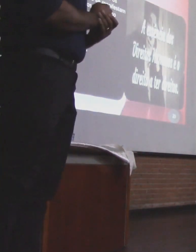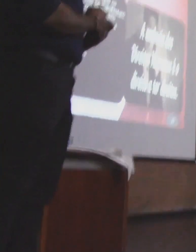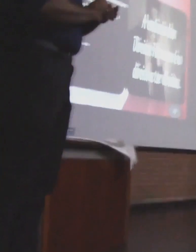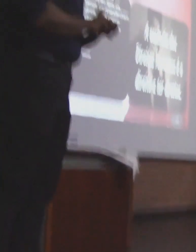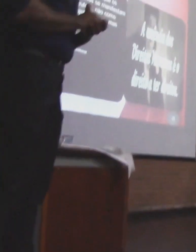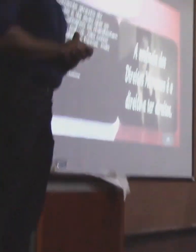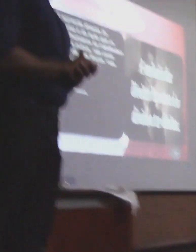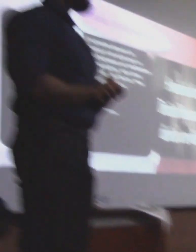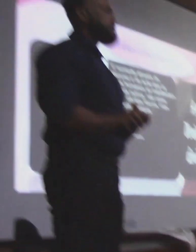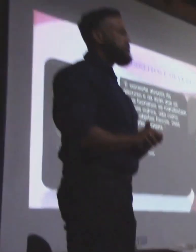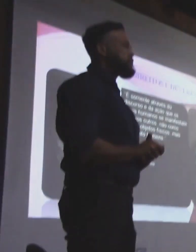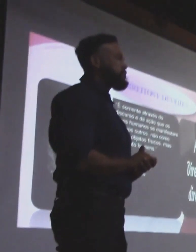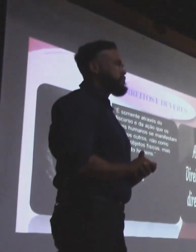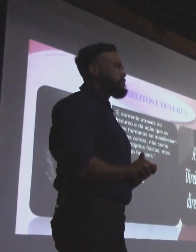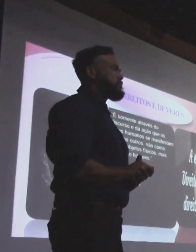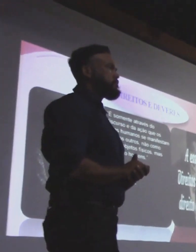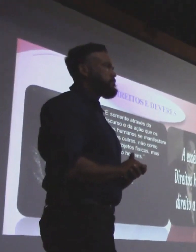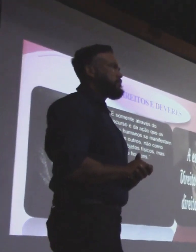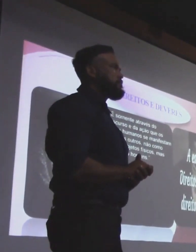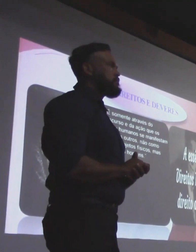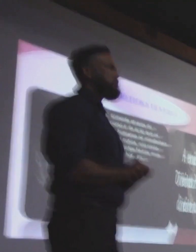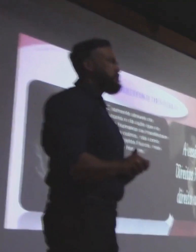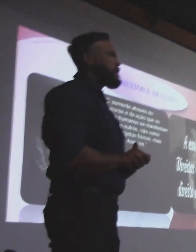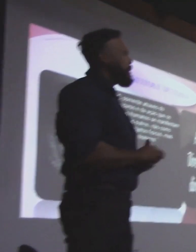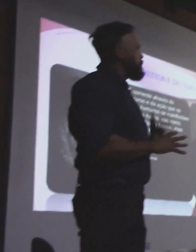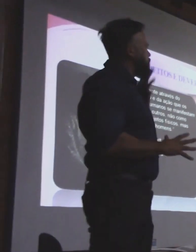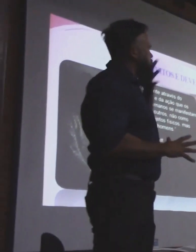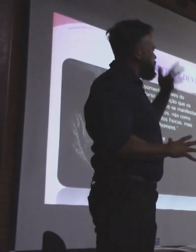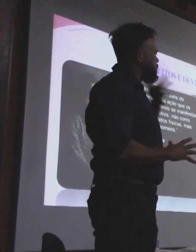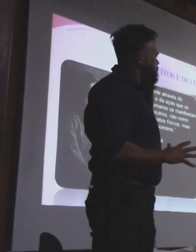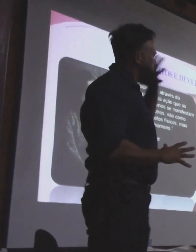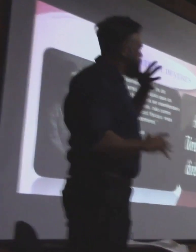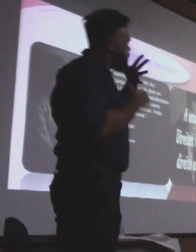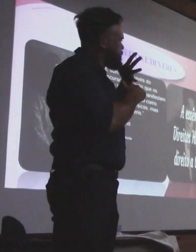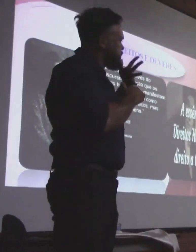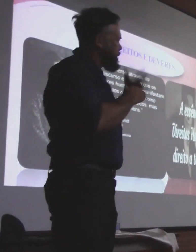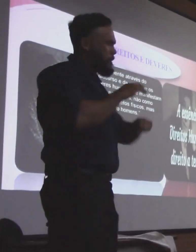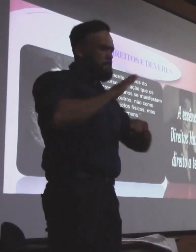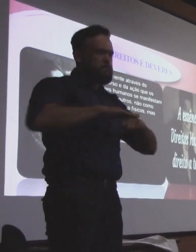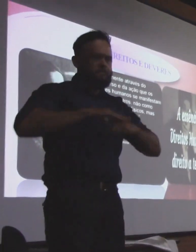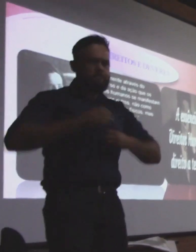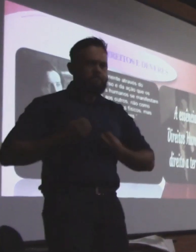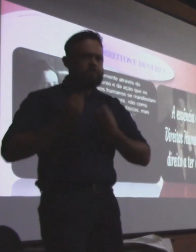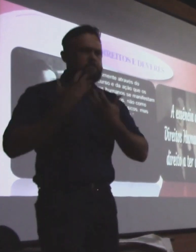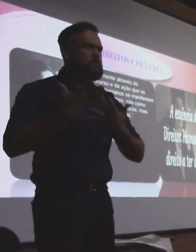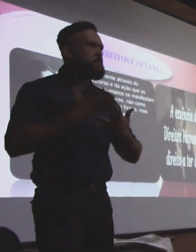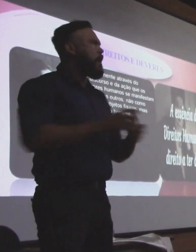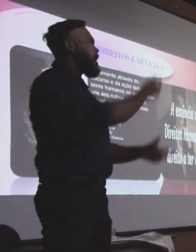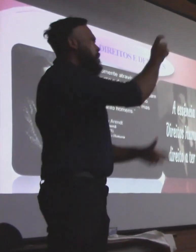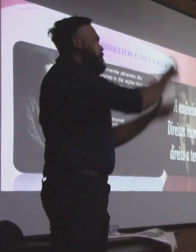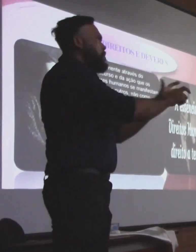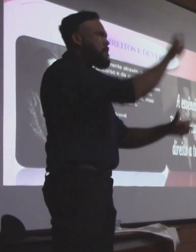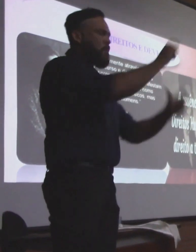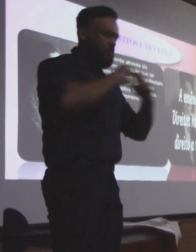É somente através do discurso e da ação que os seres humanos se manifestam